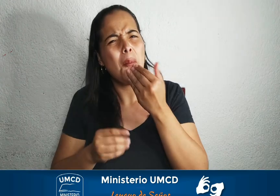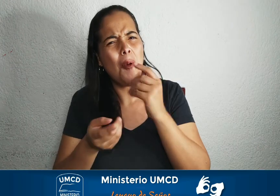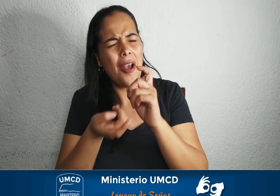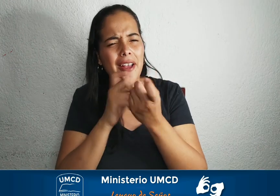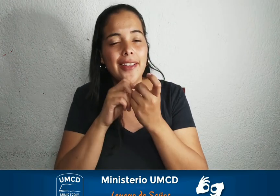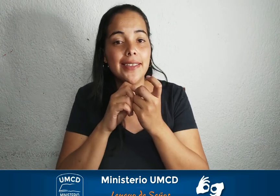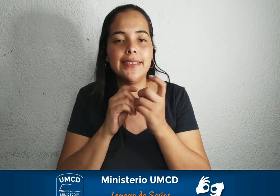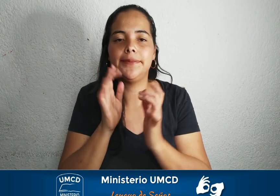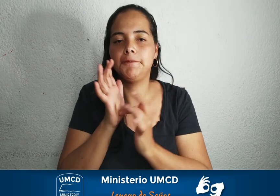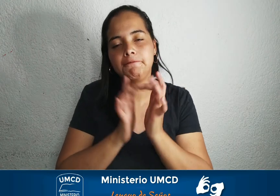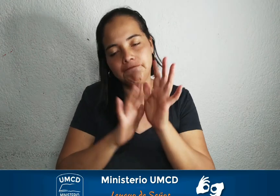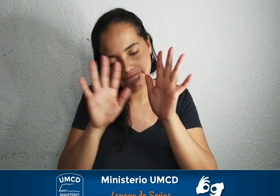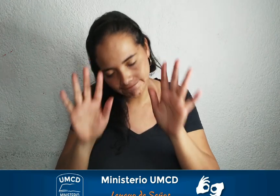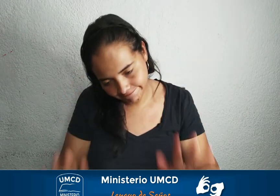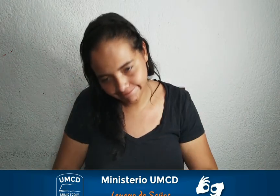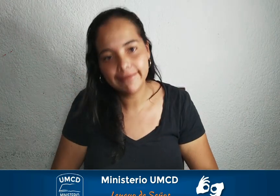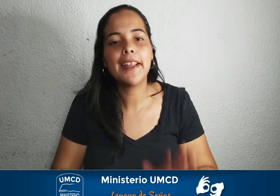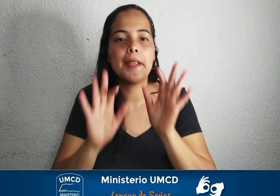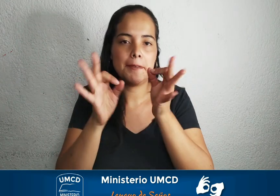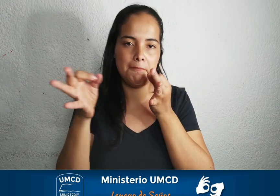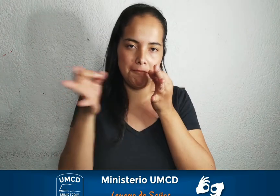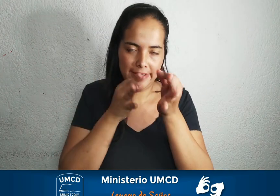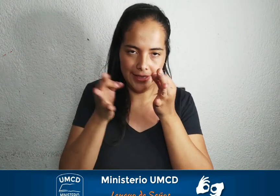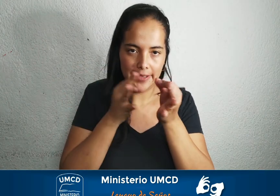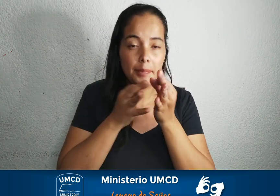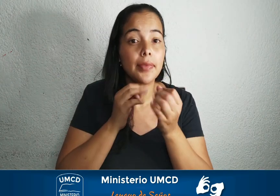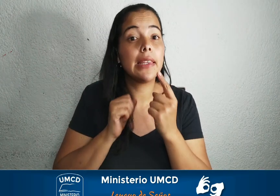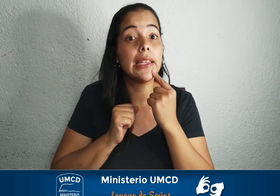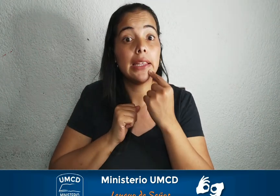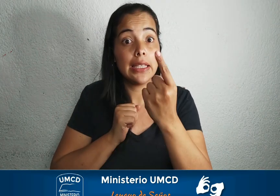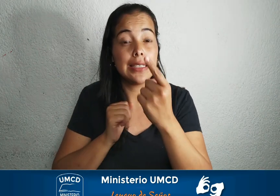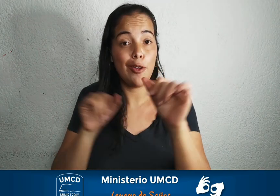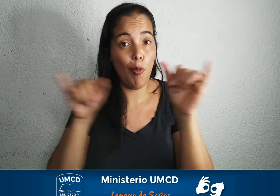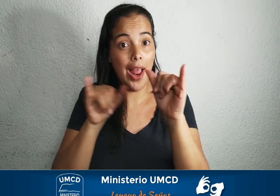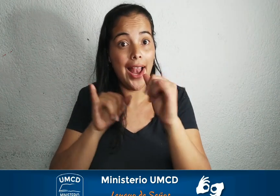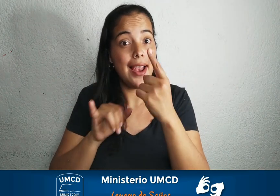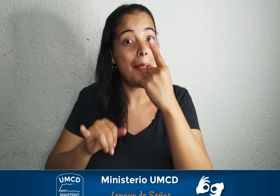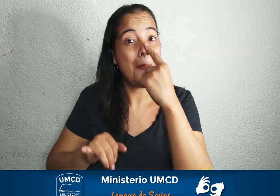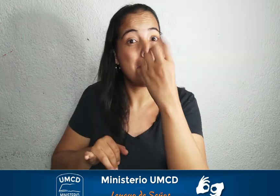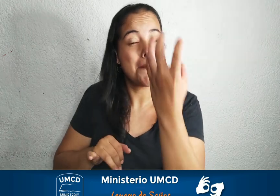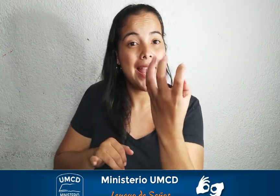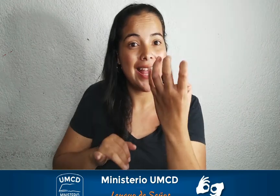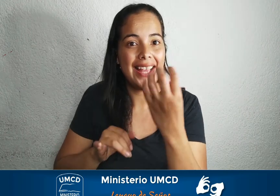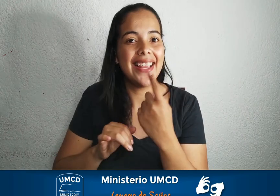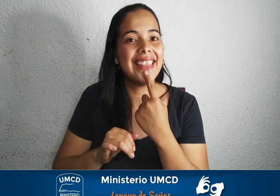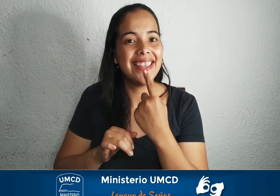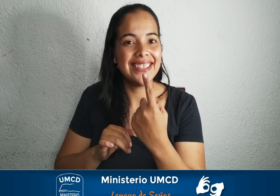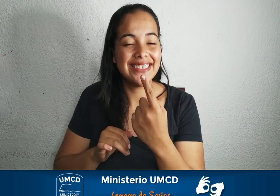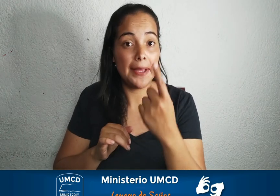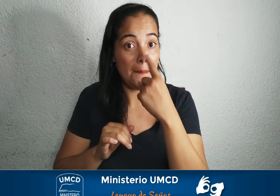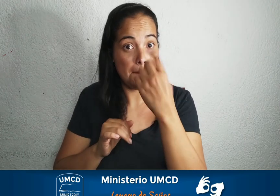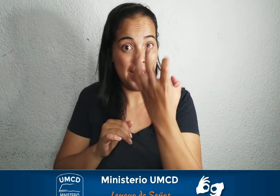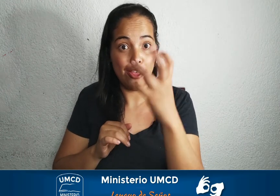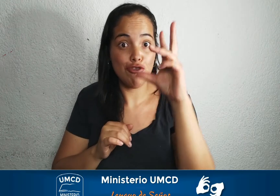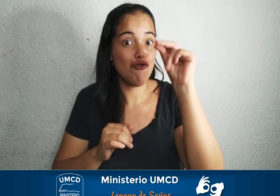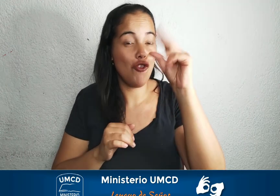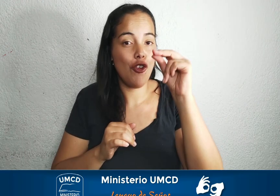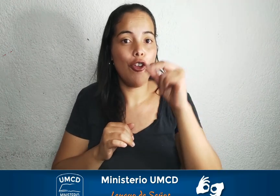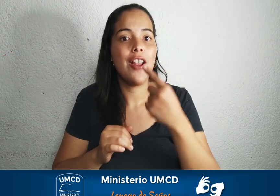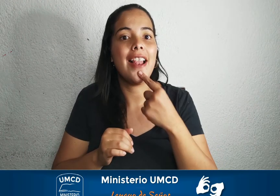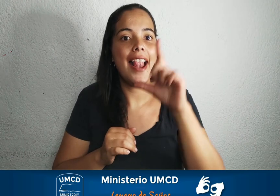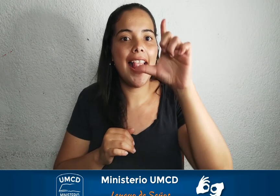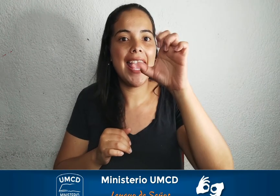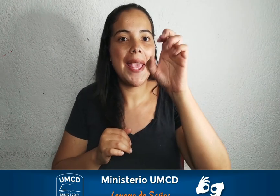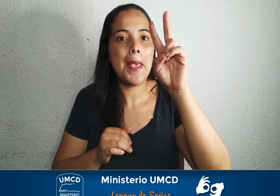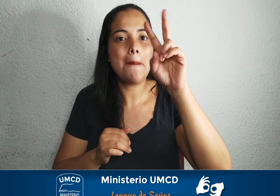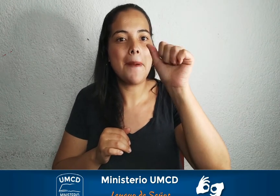entendían claramente lo que el Señor les estaba hablando. Jesucristo estaba hablando de la levadura. En ningún momento mencionó el pan. Pero